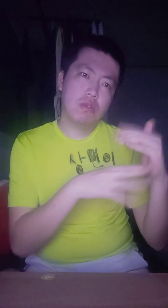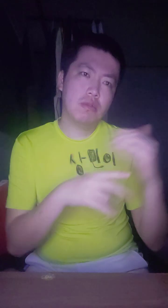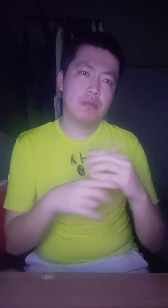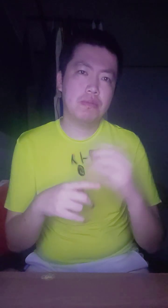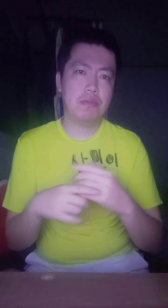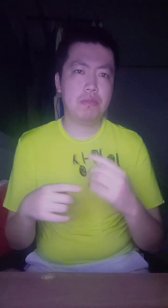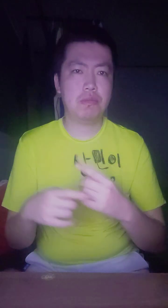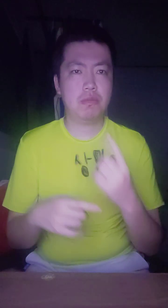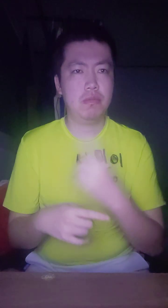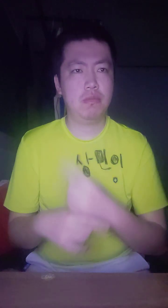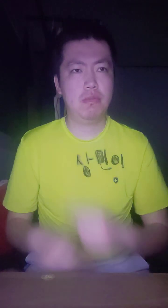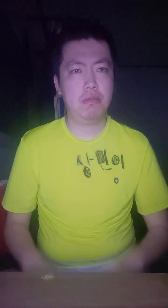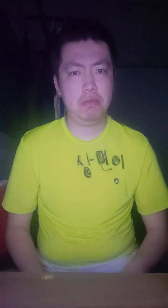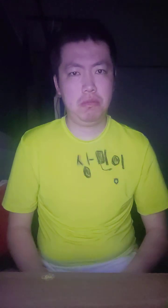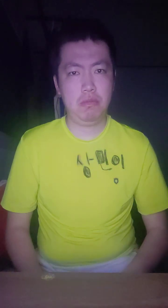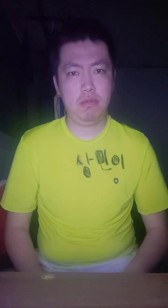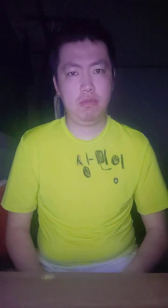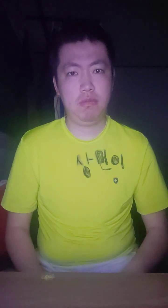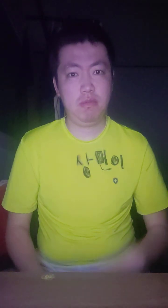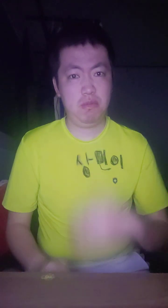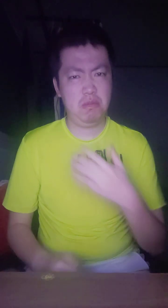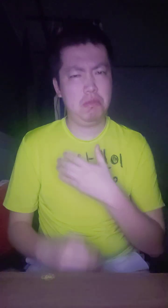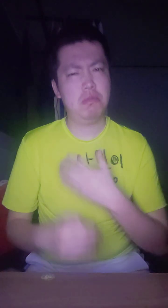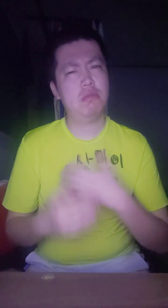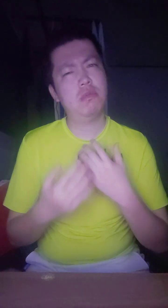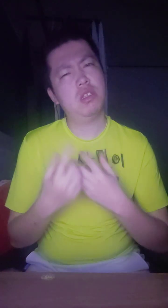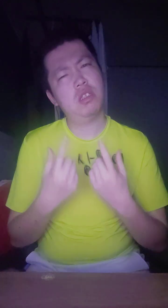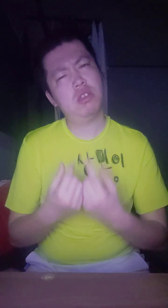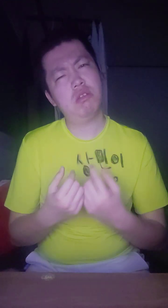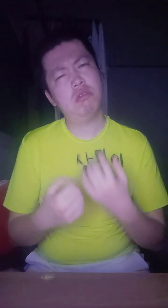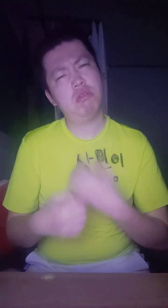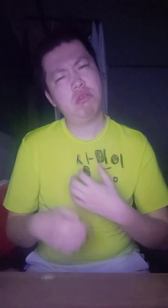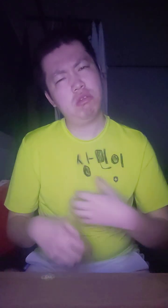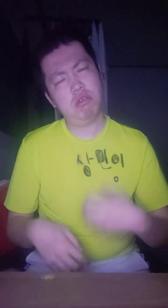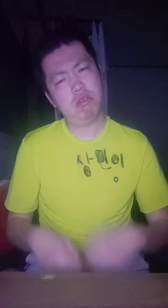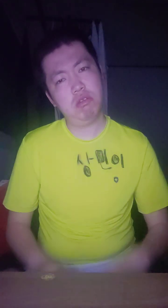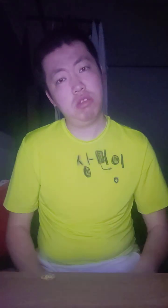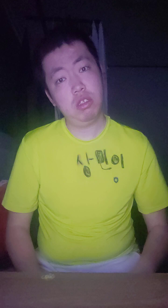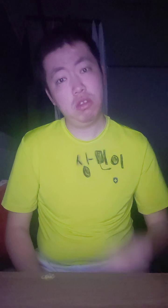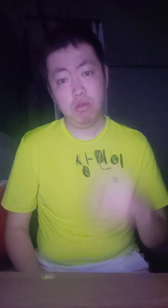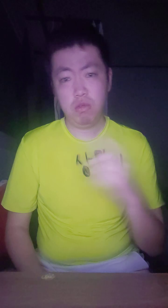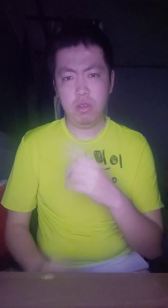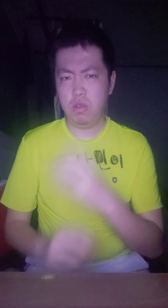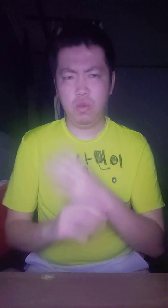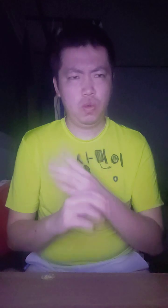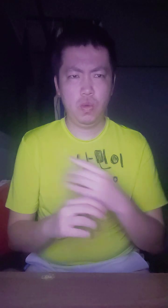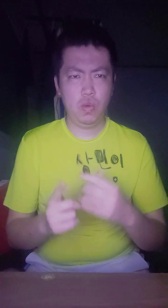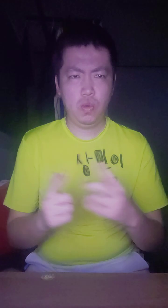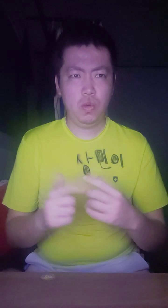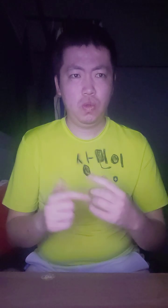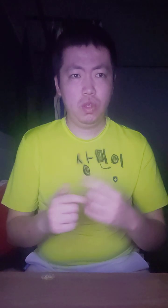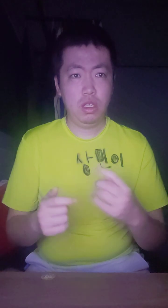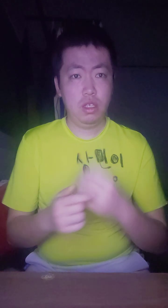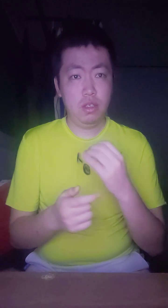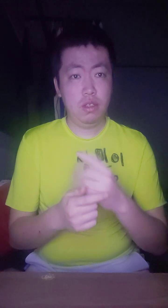거의 없다고 본다고 말씀하시고요. 폐에도 기흉이 와가지고 바라는 건 진짜 정말 안 합니다. 애가 눈이라도 뜨고 그냥